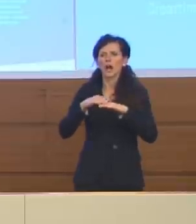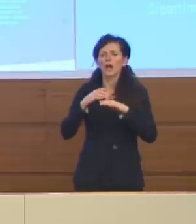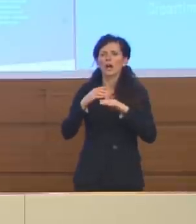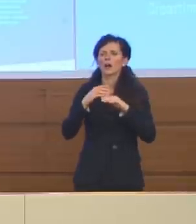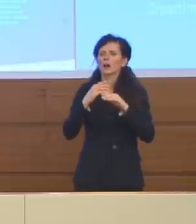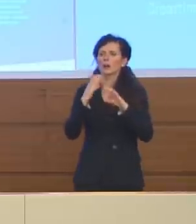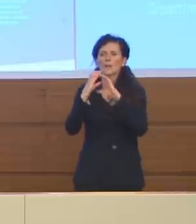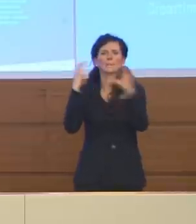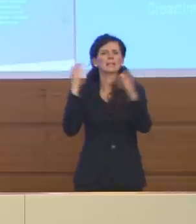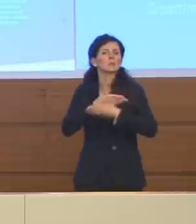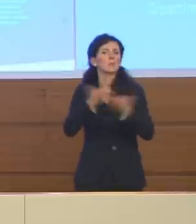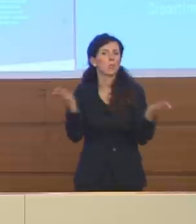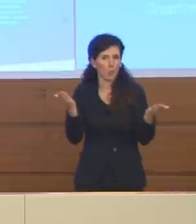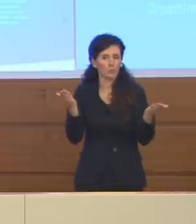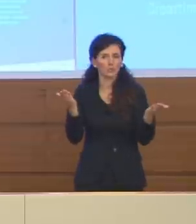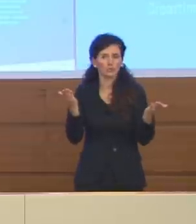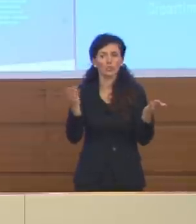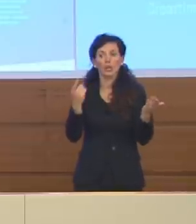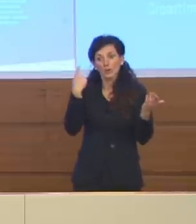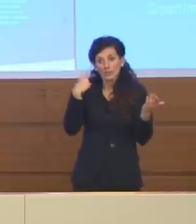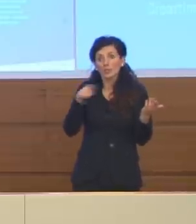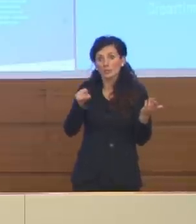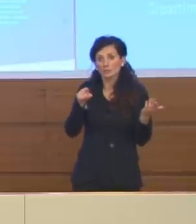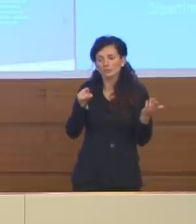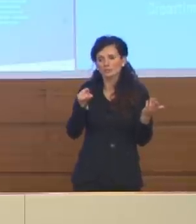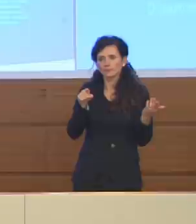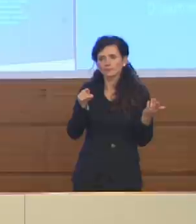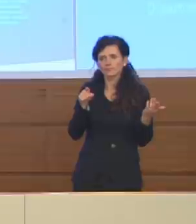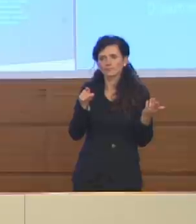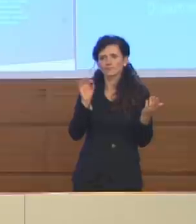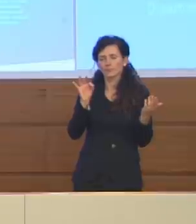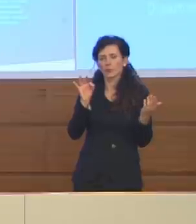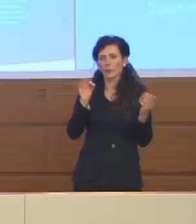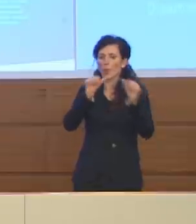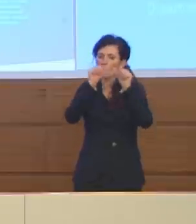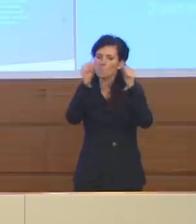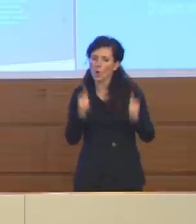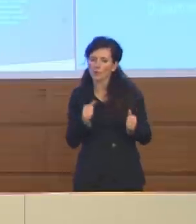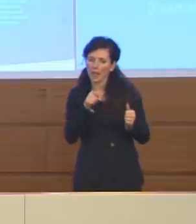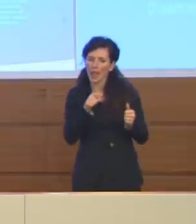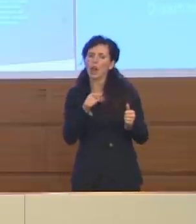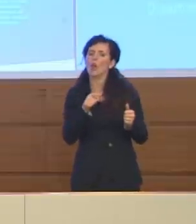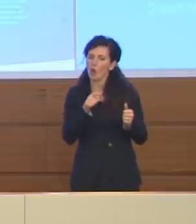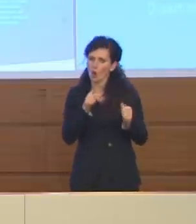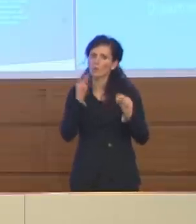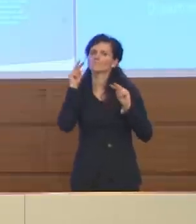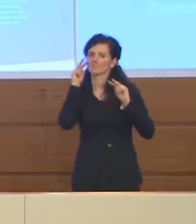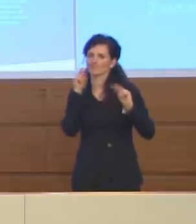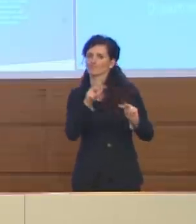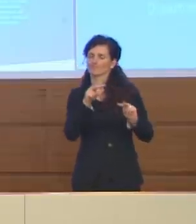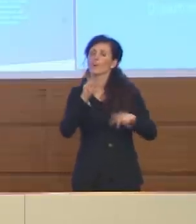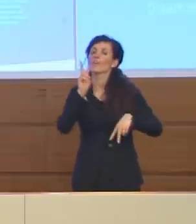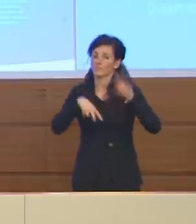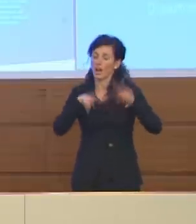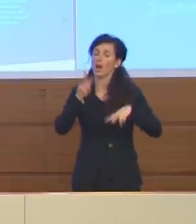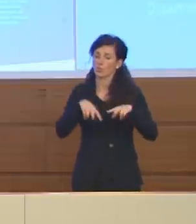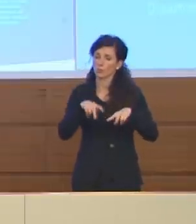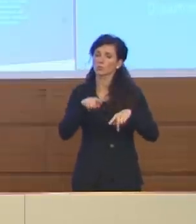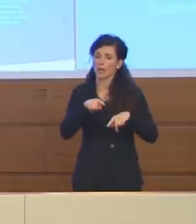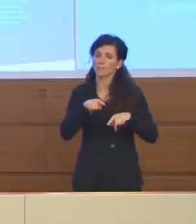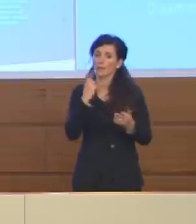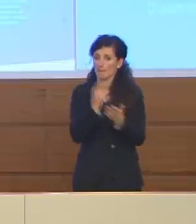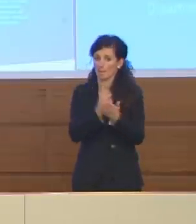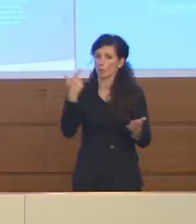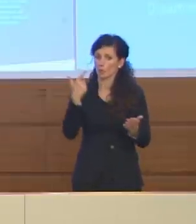entrato nel modello di produzione per riuscire a valutare le stime di cui vi ho appena